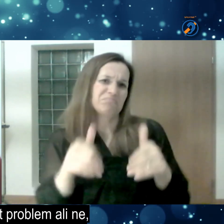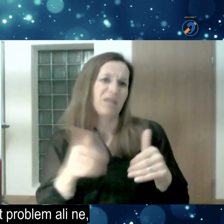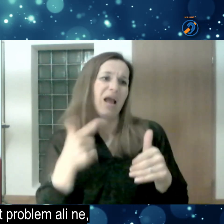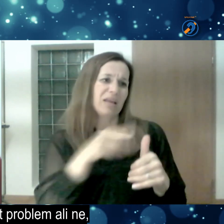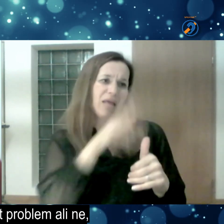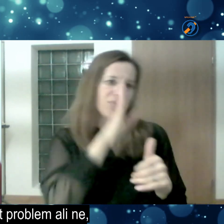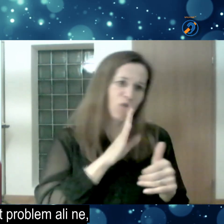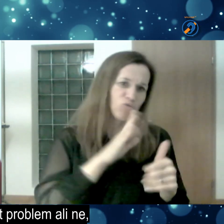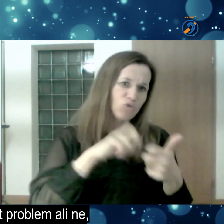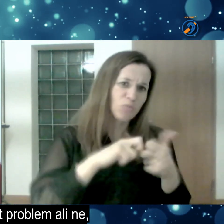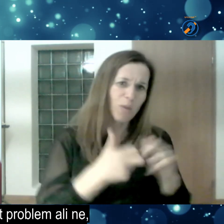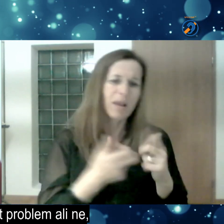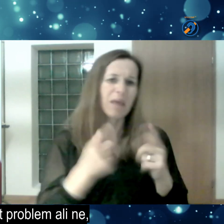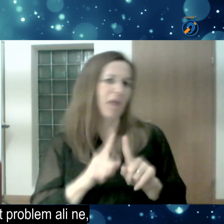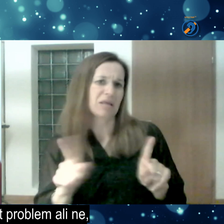je problem ali ni.